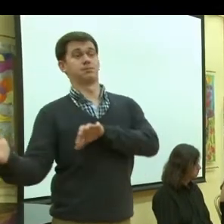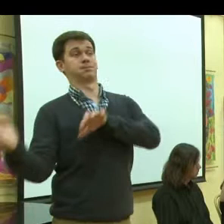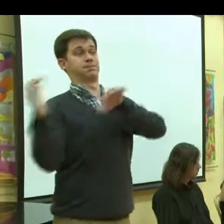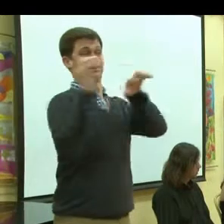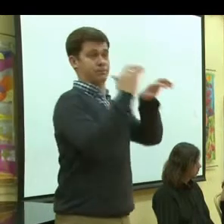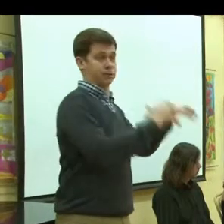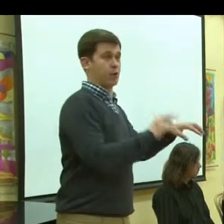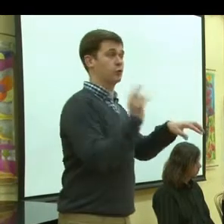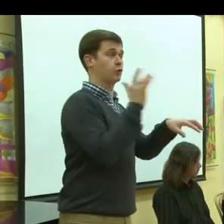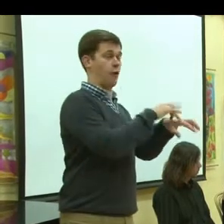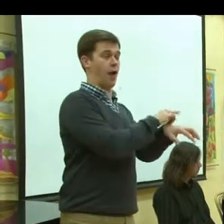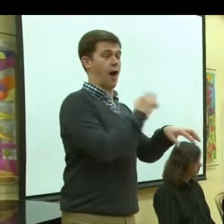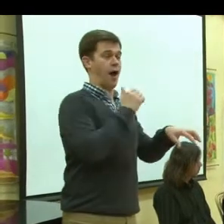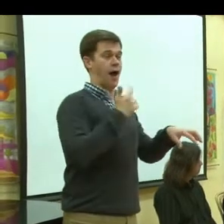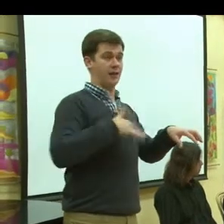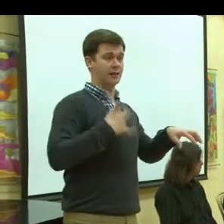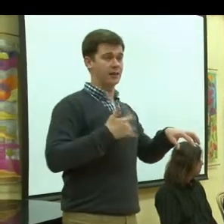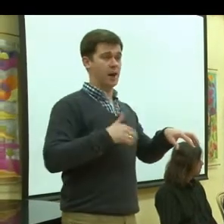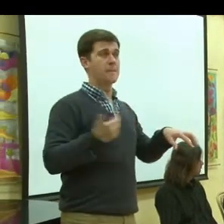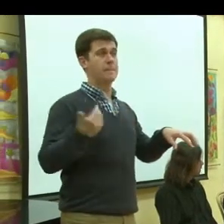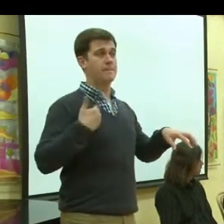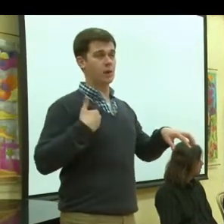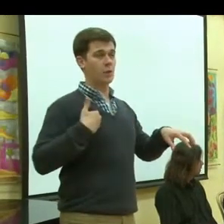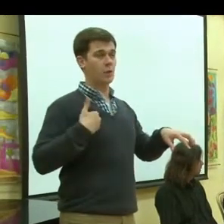z Polski wyemigrowało